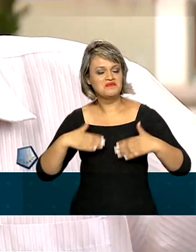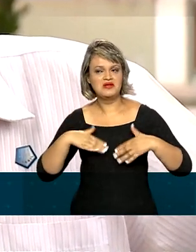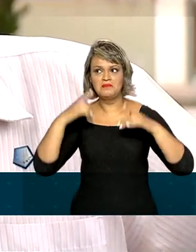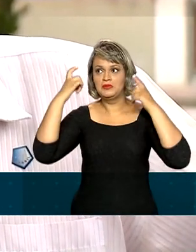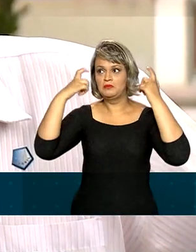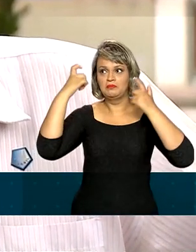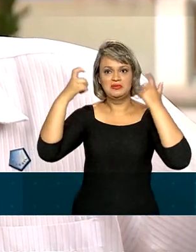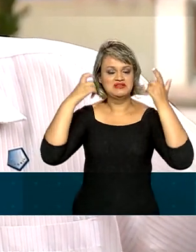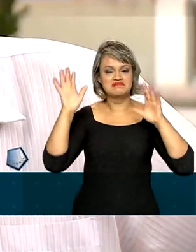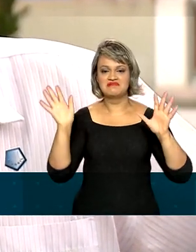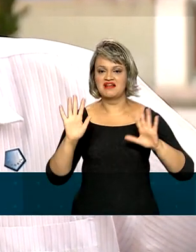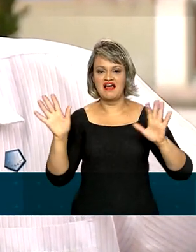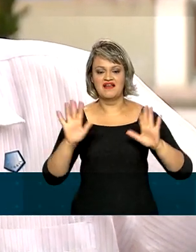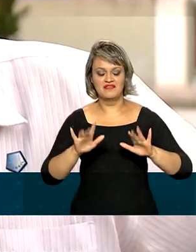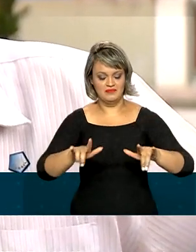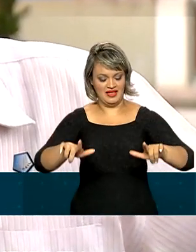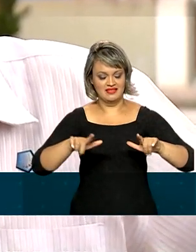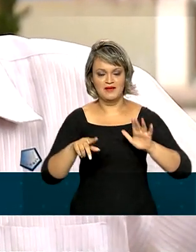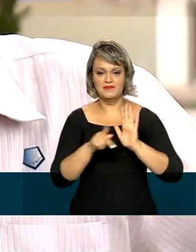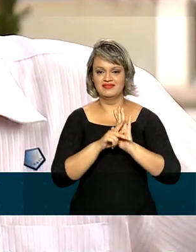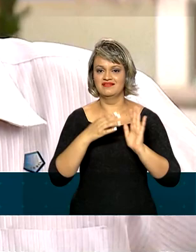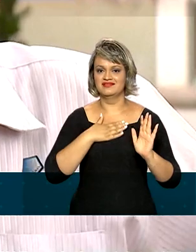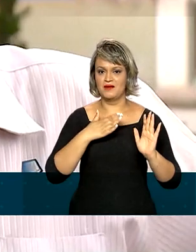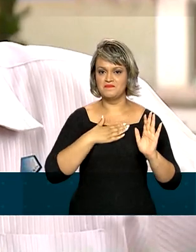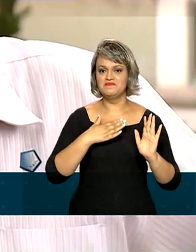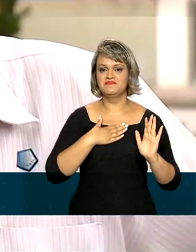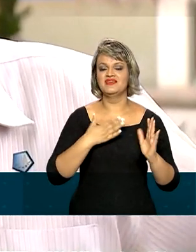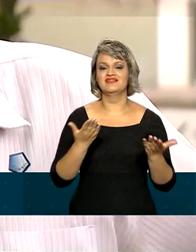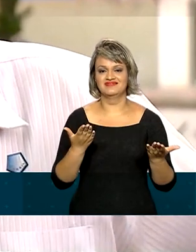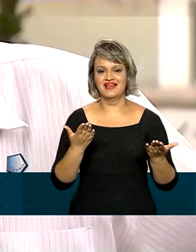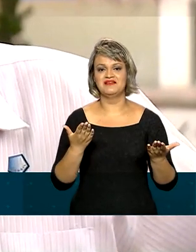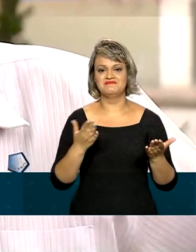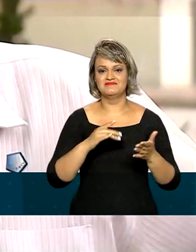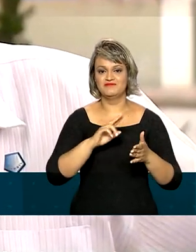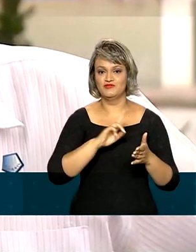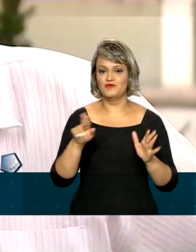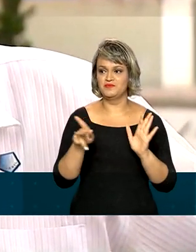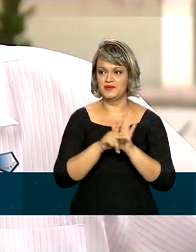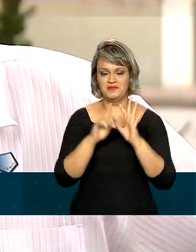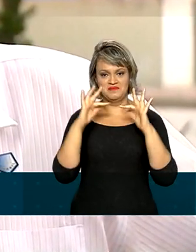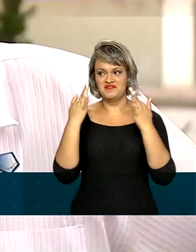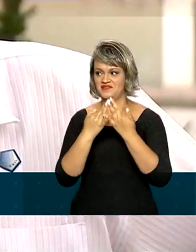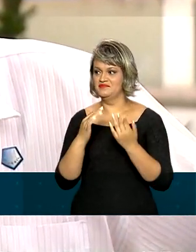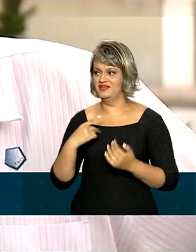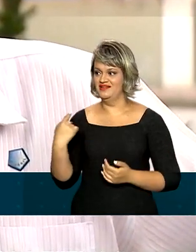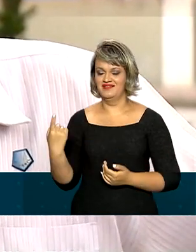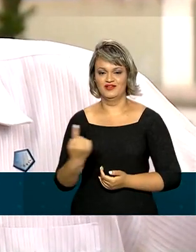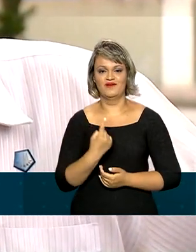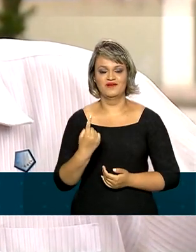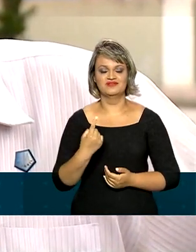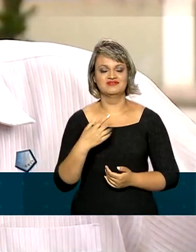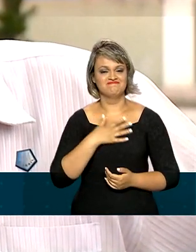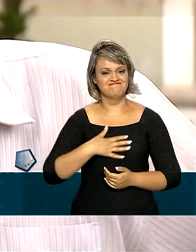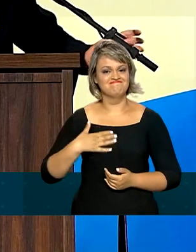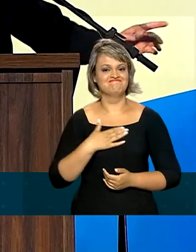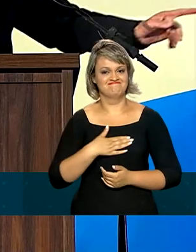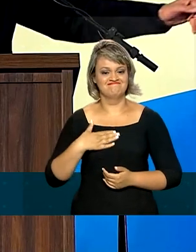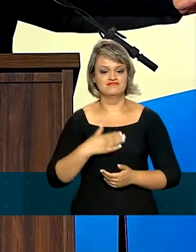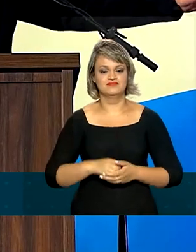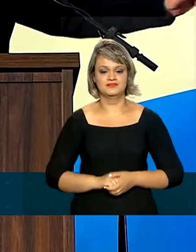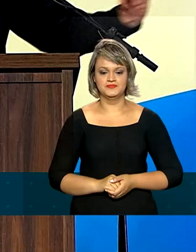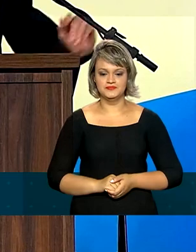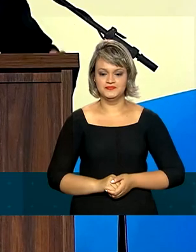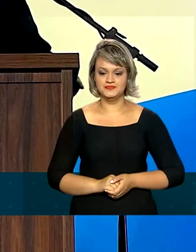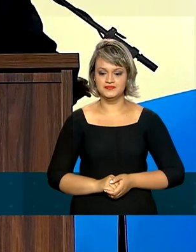se incomodar, porque a gente, a terra já está no nome da família, né, que nós temos desfrutando ela. Quando a